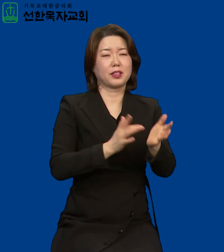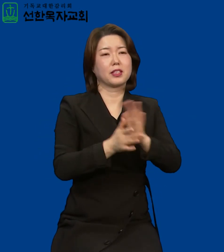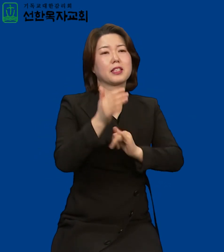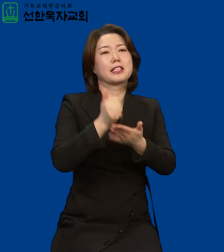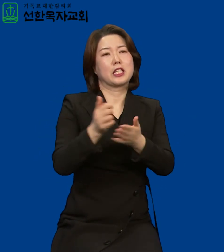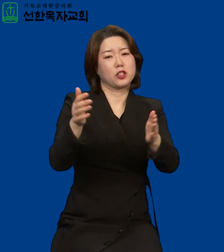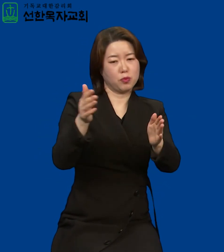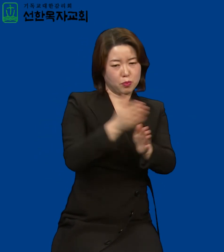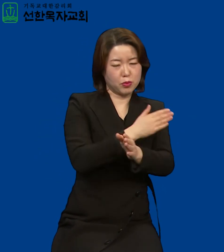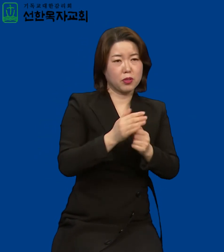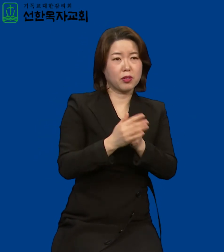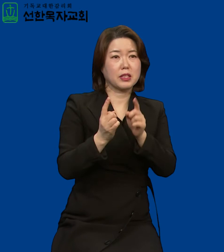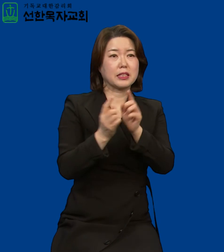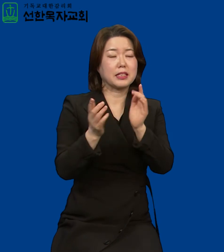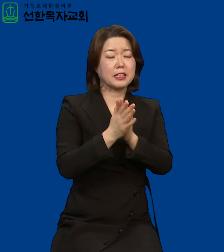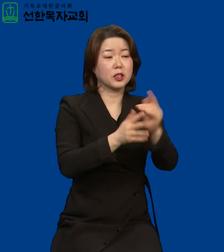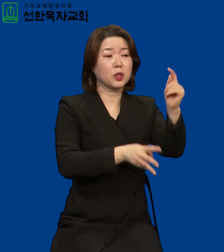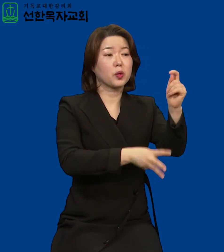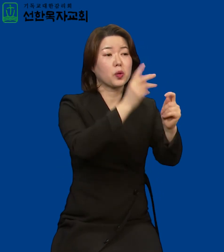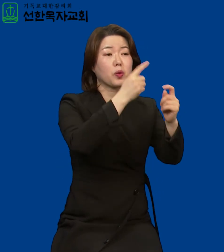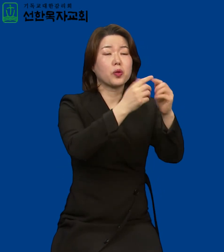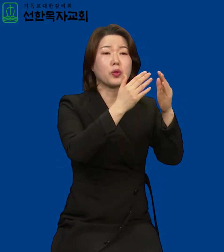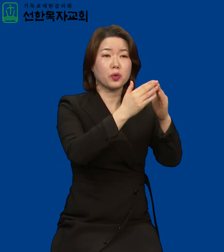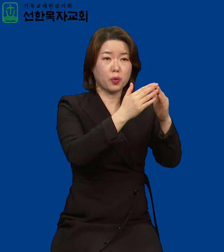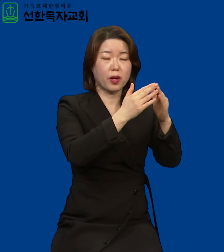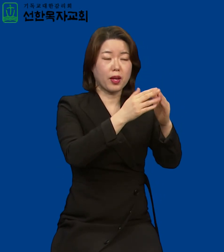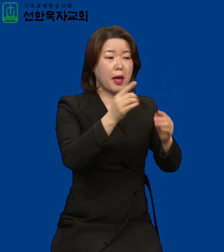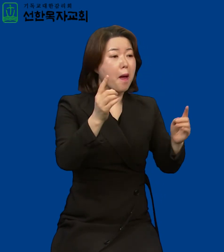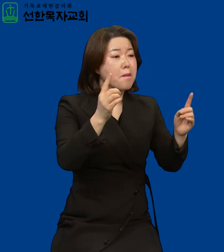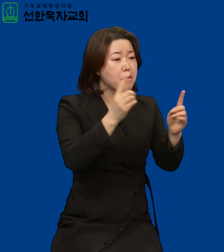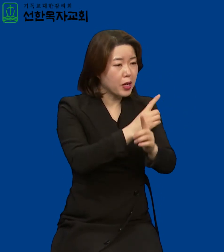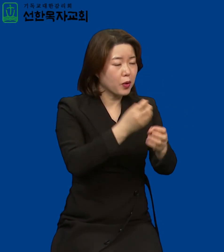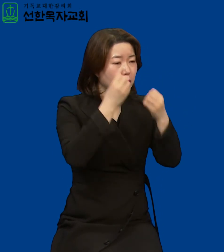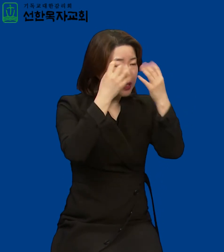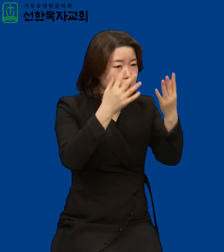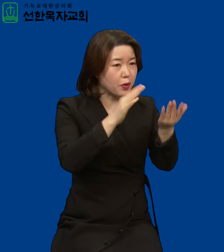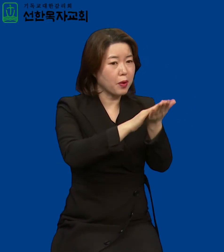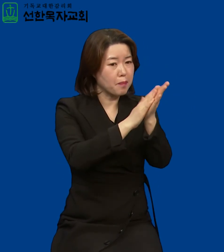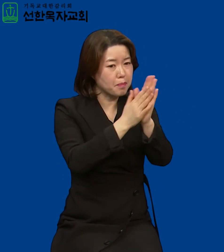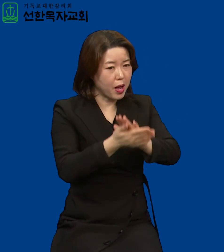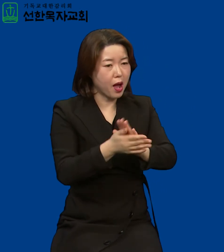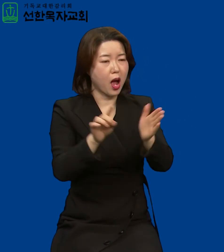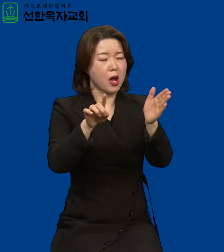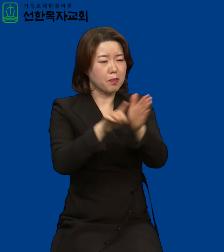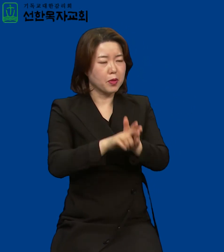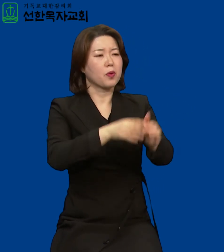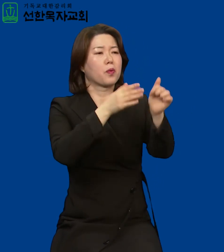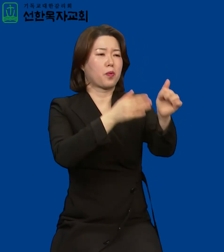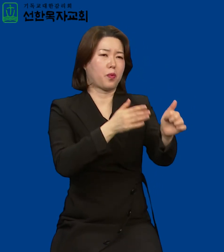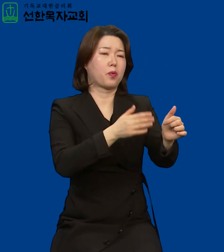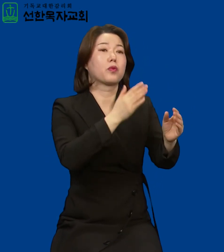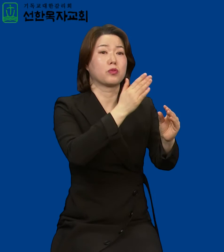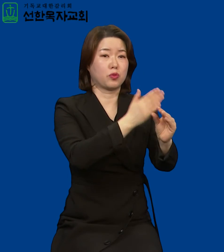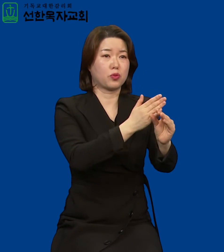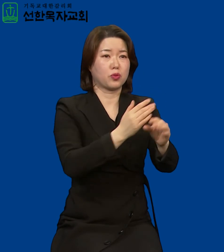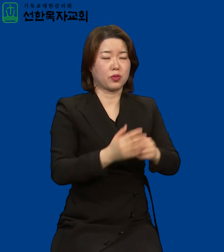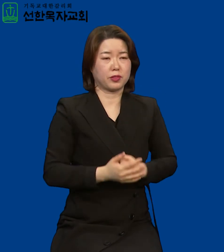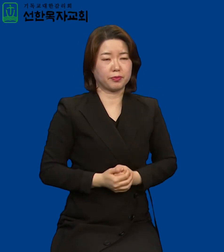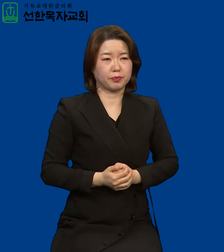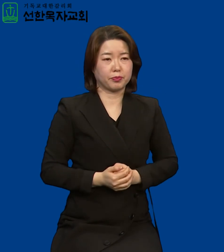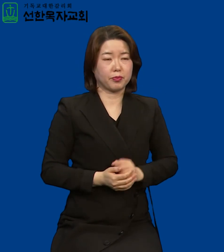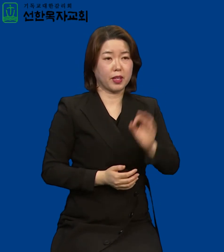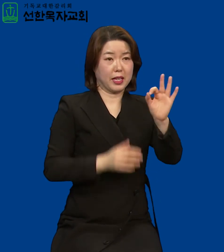예수님으로부터 직접 고린도 교회가 변화되고 새로워지기를 진짜 믿고 권면하고 있는 거예요. 10절